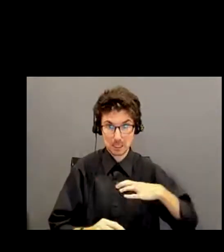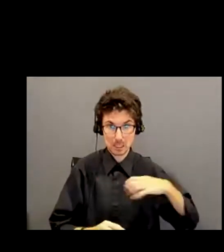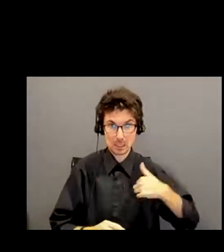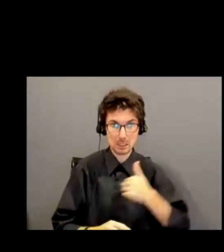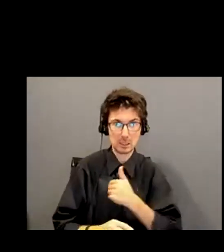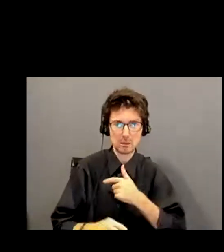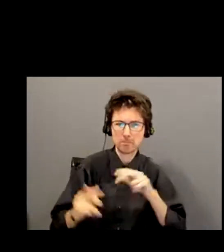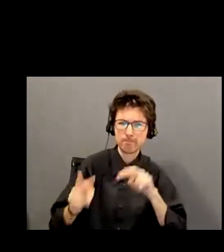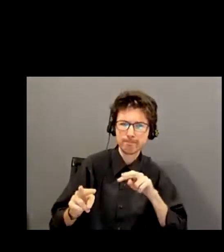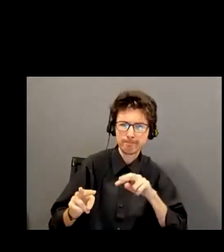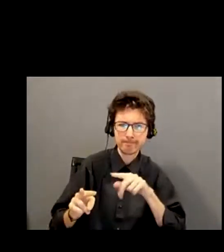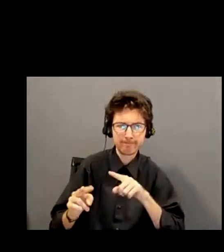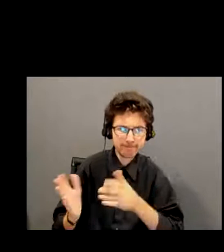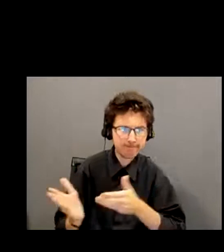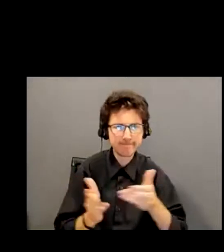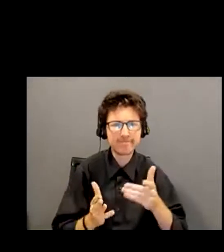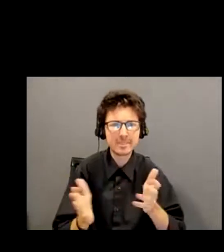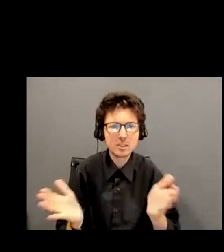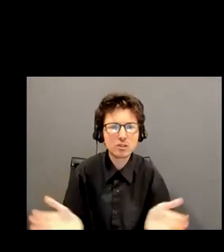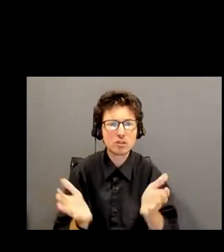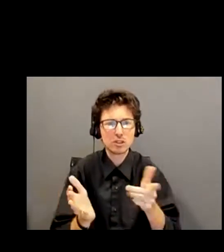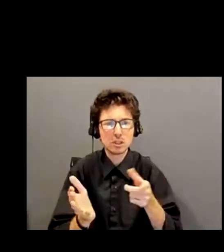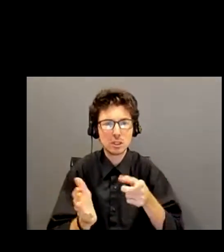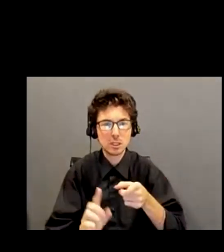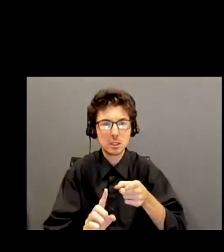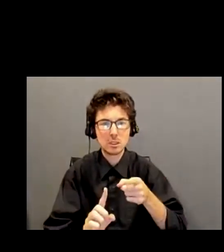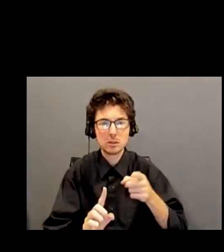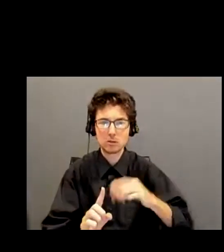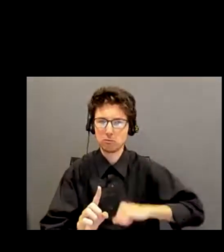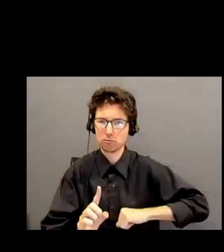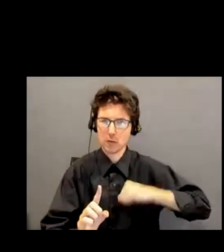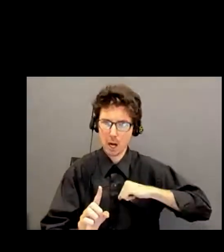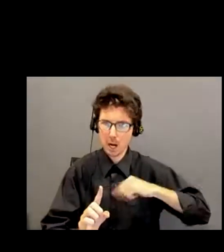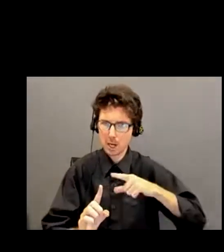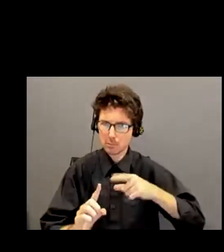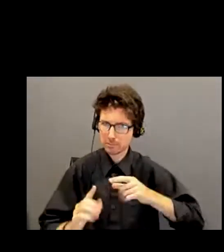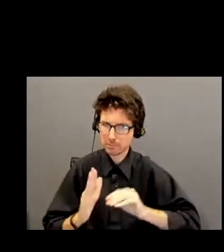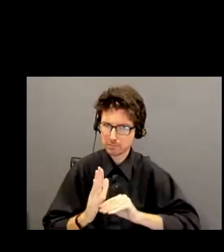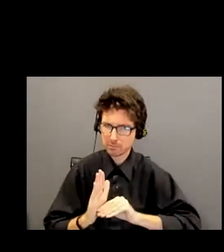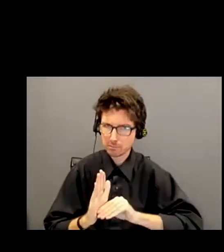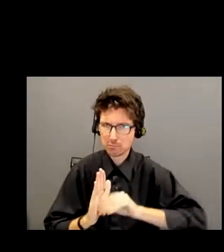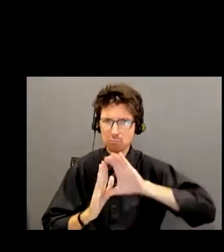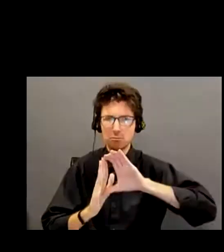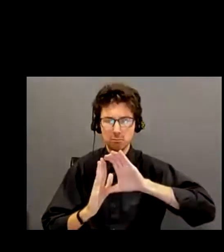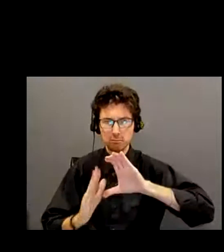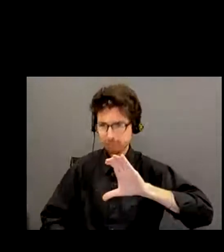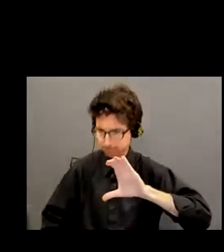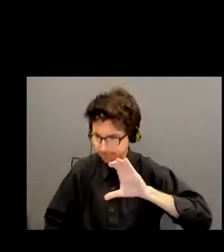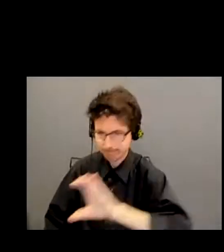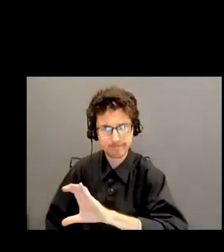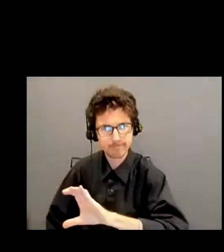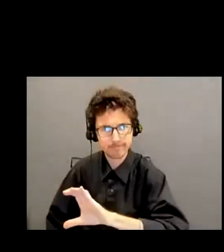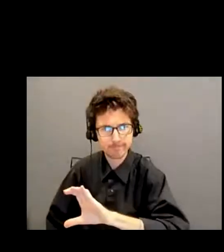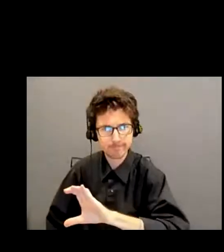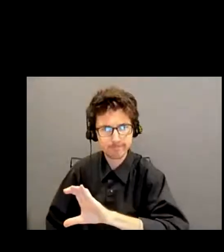la fierté des enfants handicapés. Nous devons changer les discours sociaux